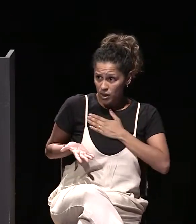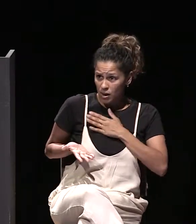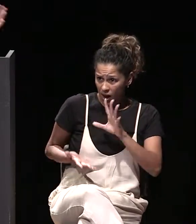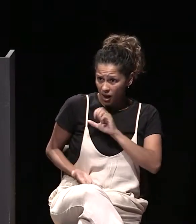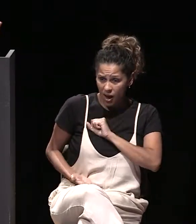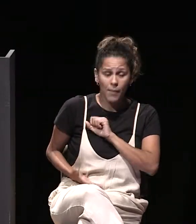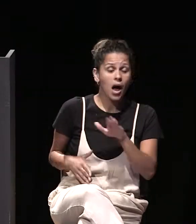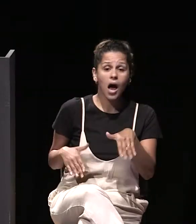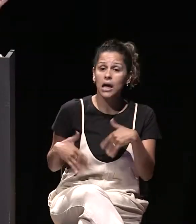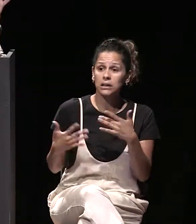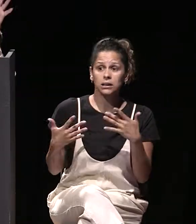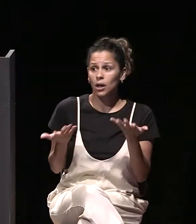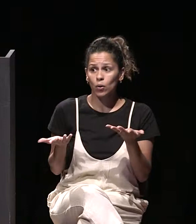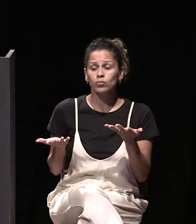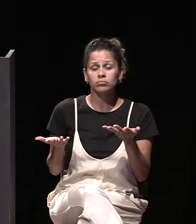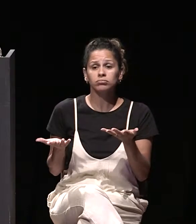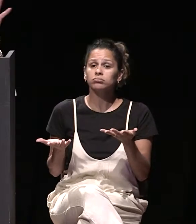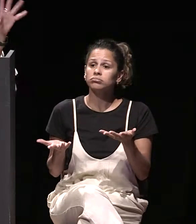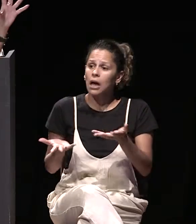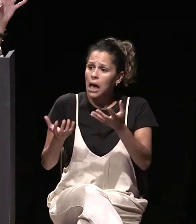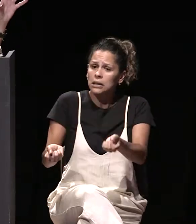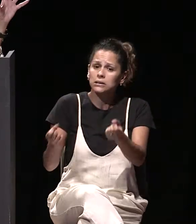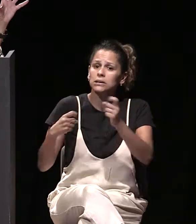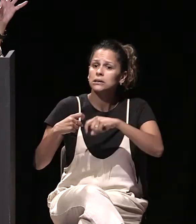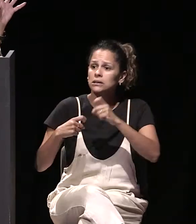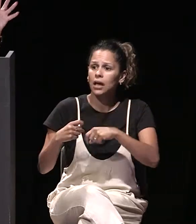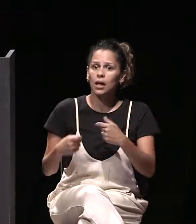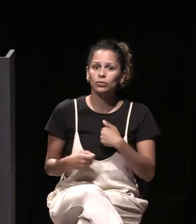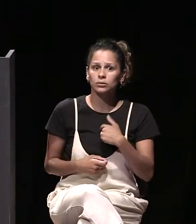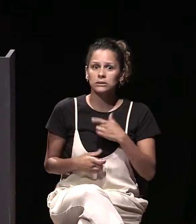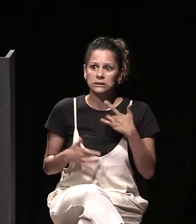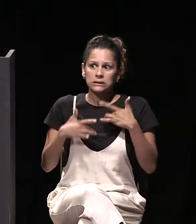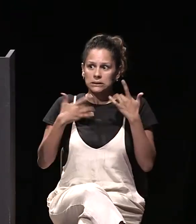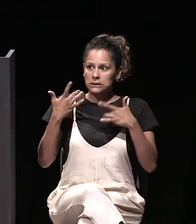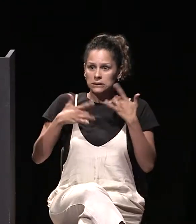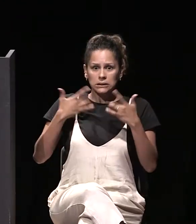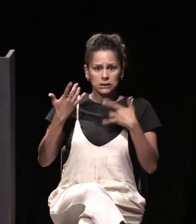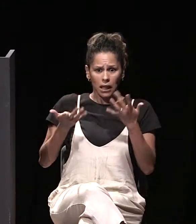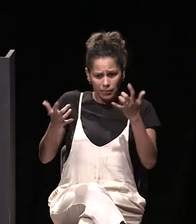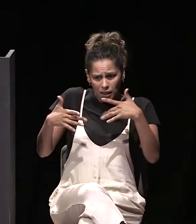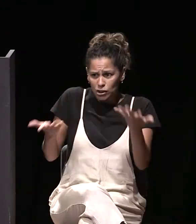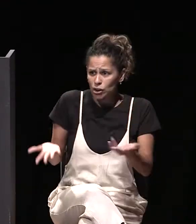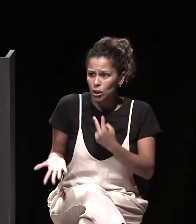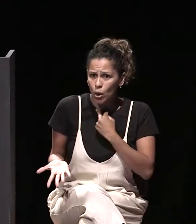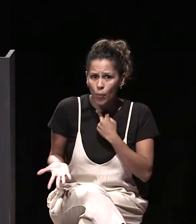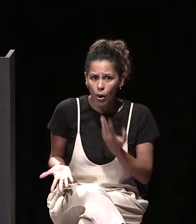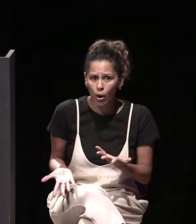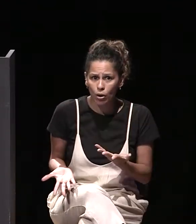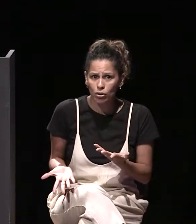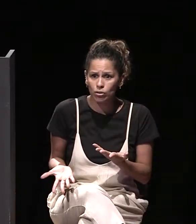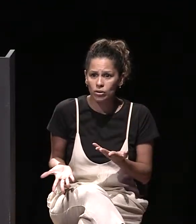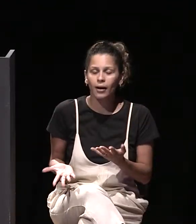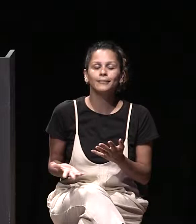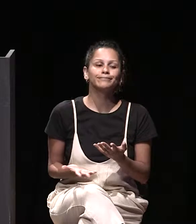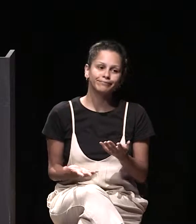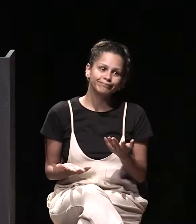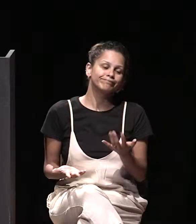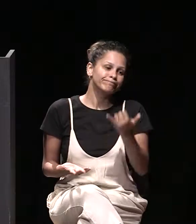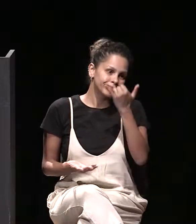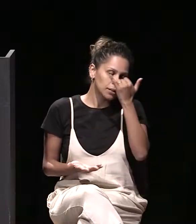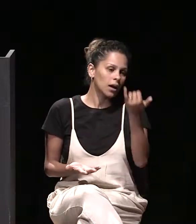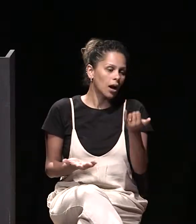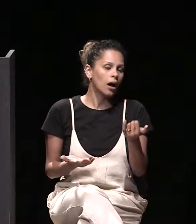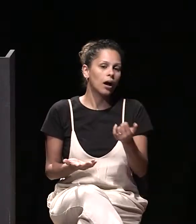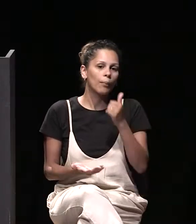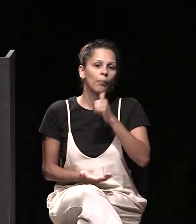eu estou muito excitado, não, você não vai me deixar assim. Então, aí, ela acaba transando,